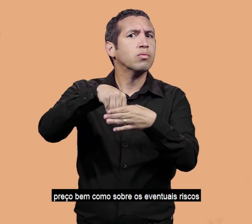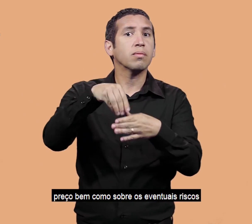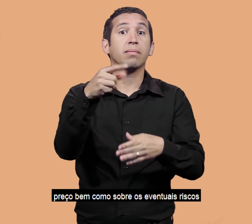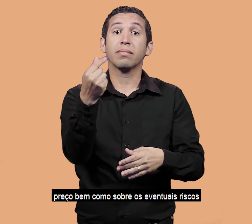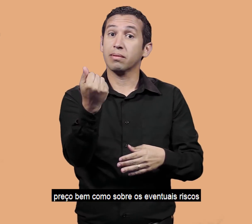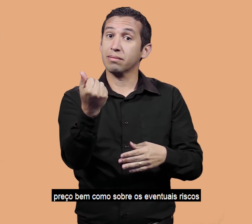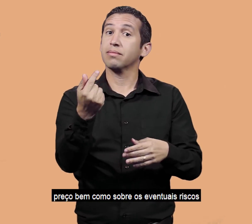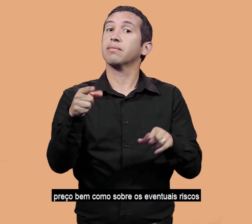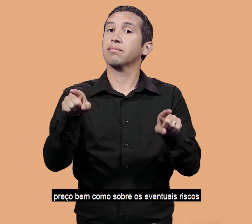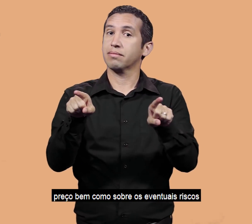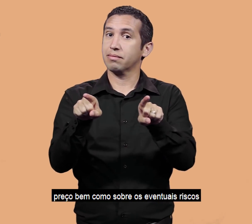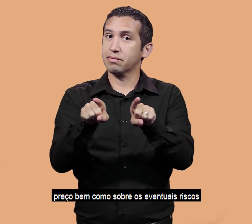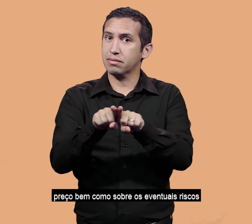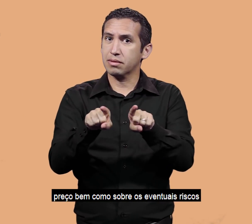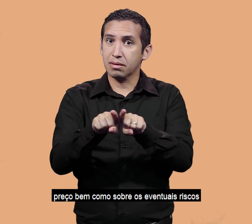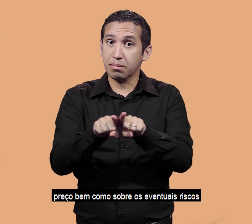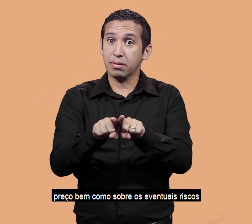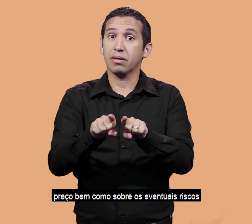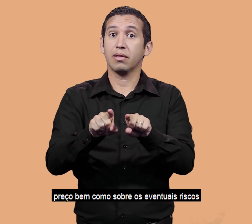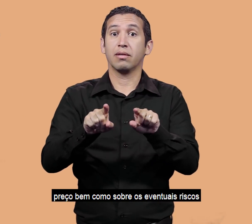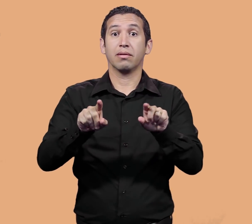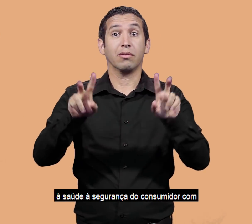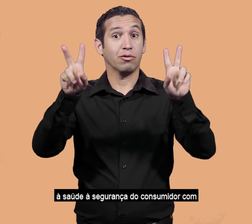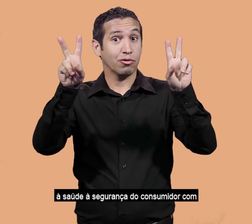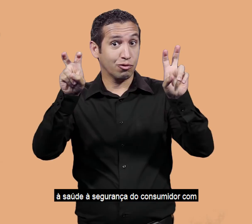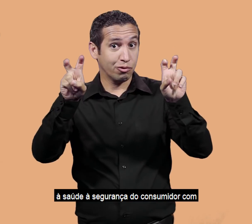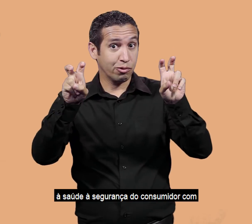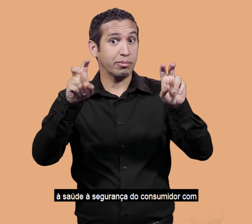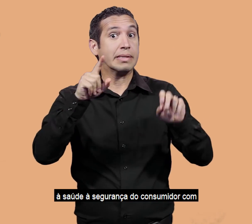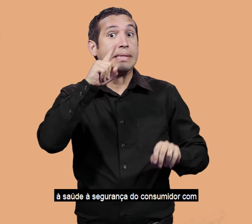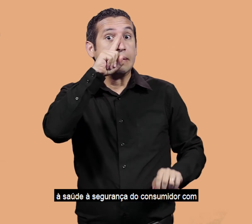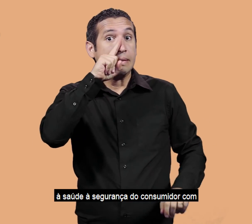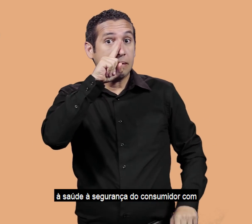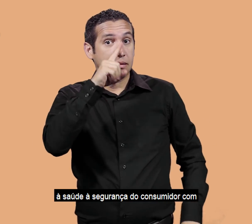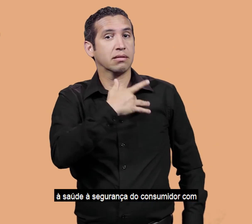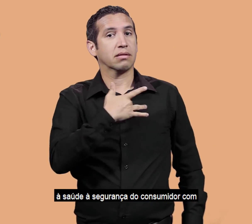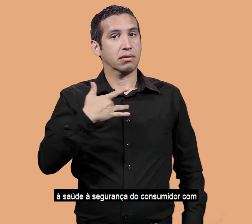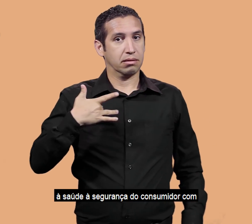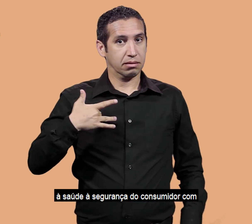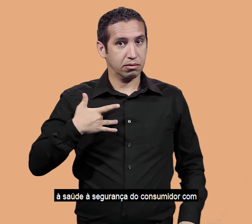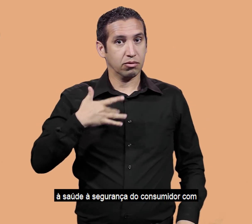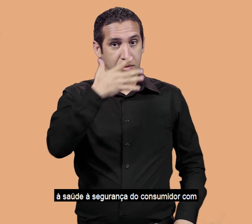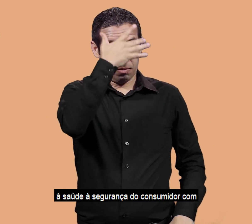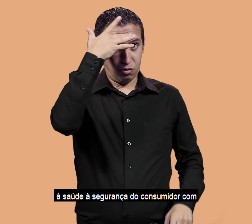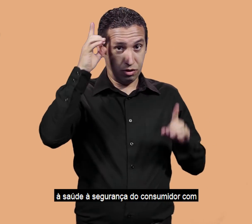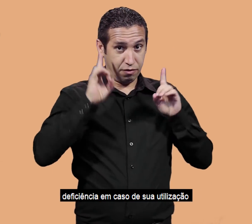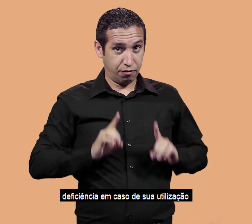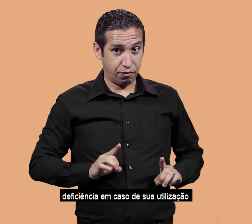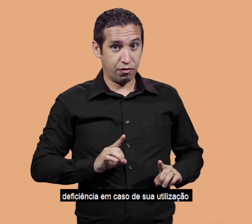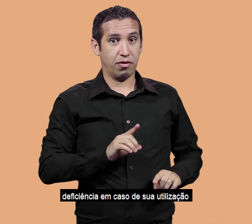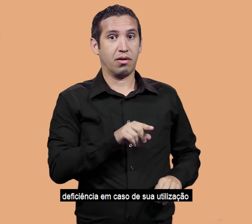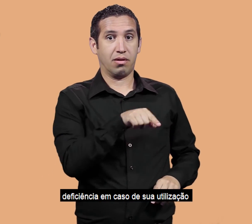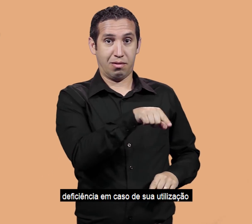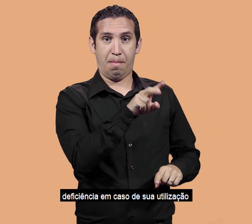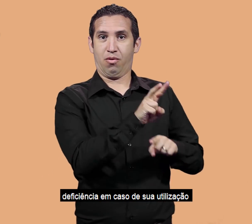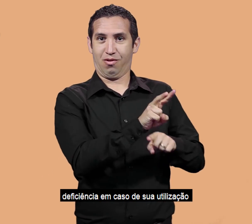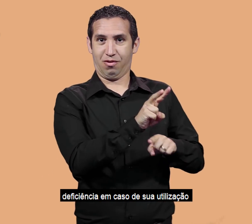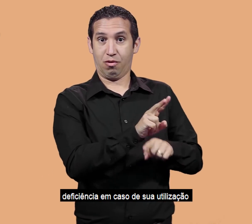bem como sobre os eventuais riscos à saúde à segurança do consumidor com deficiência em caso de sua